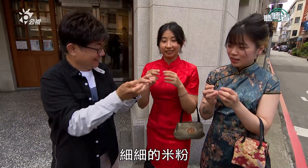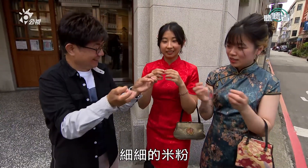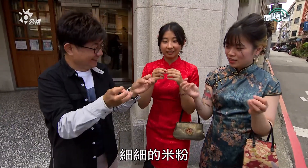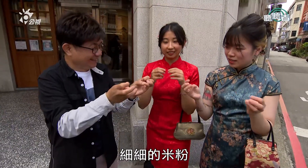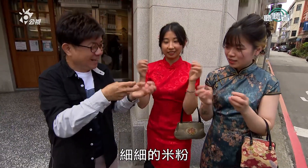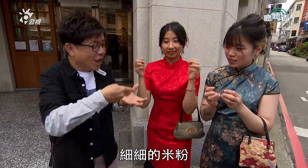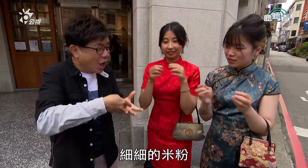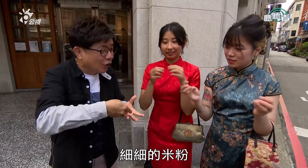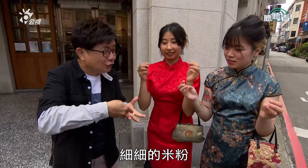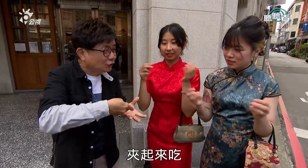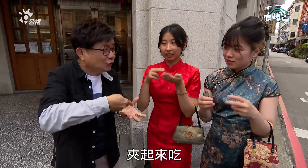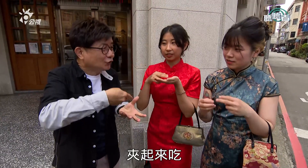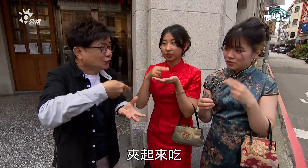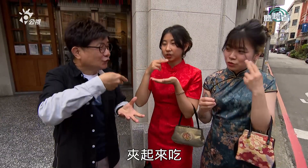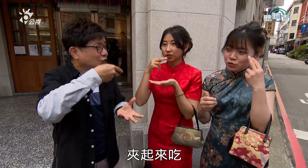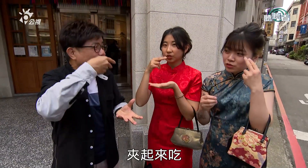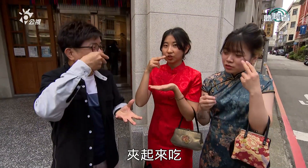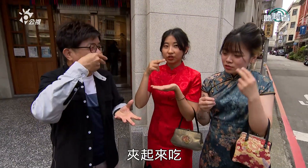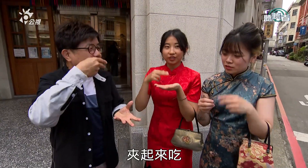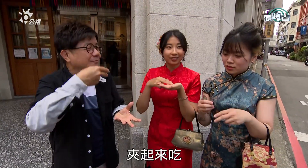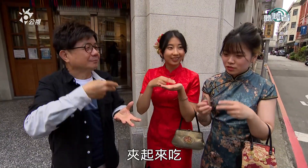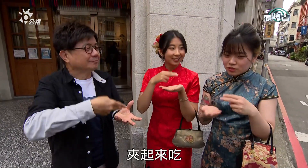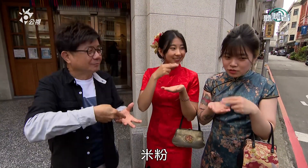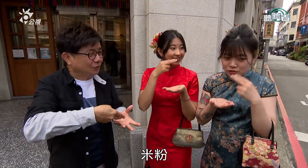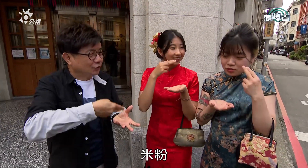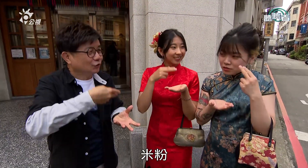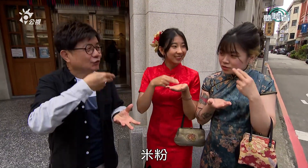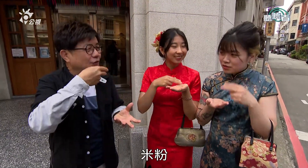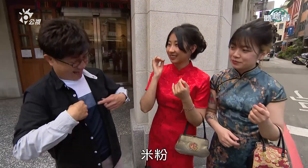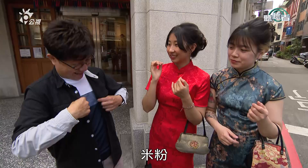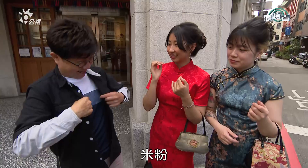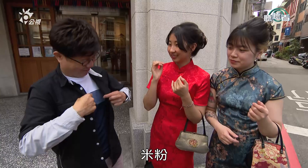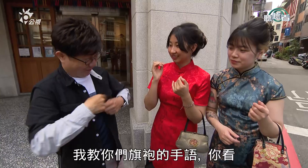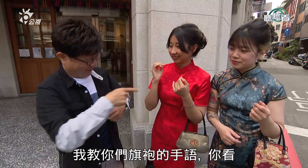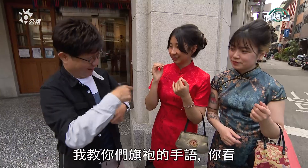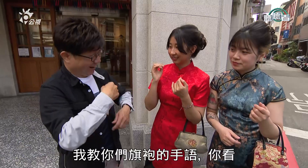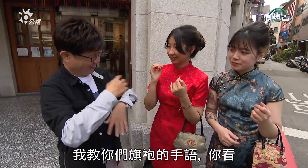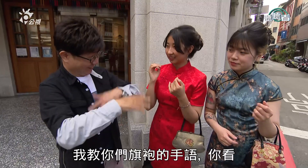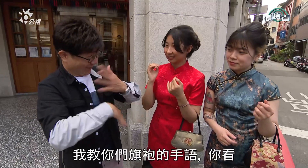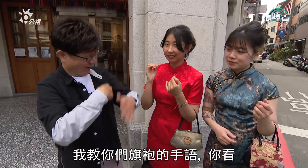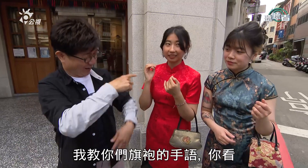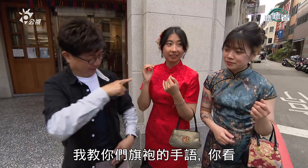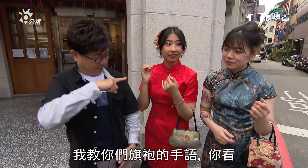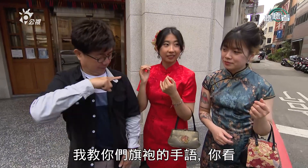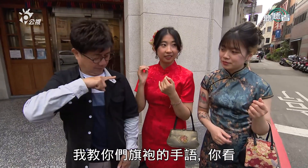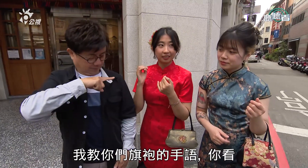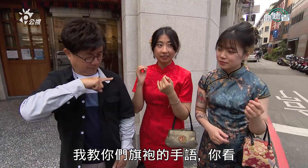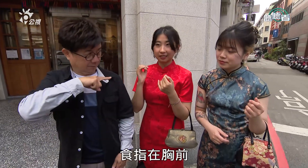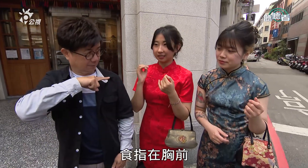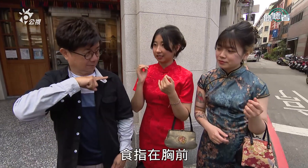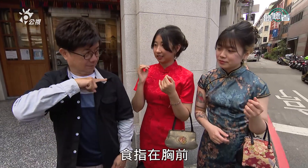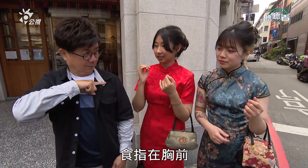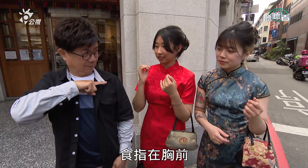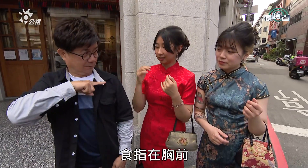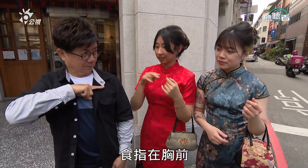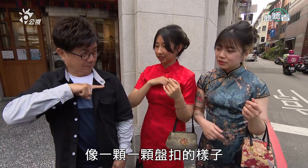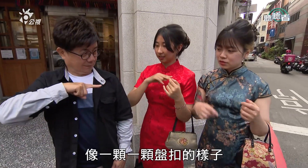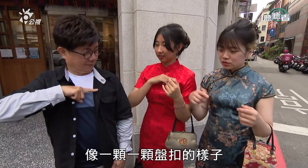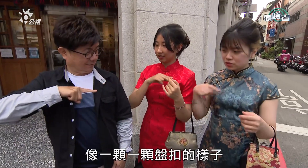啊，夹起来吃。米粉，我教你们起泡的手语啊，你看。食指在胸前，像一